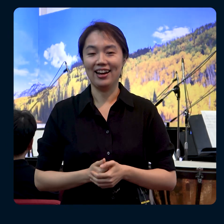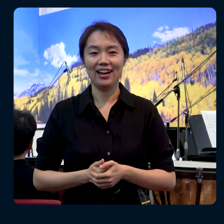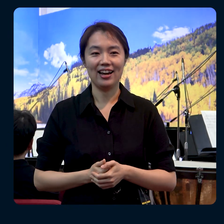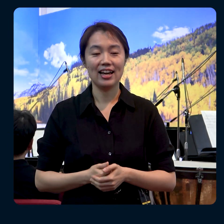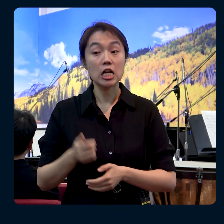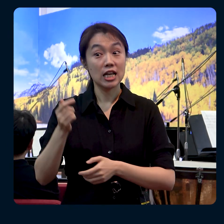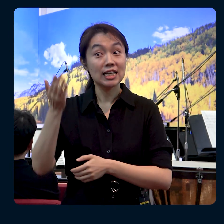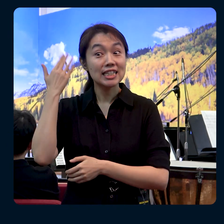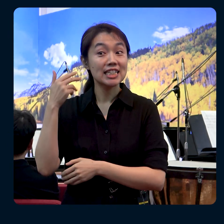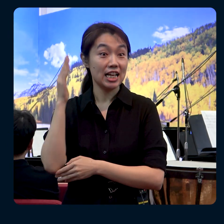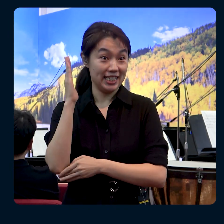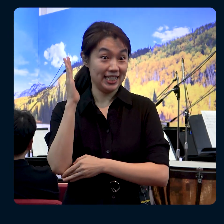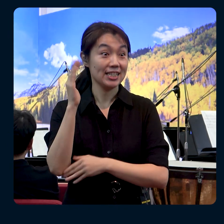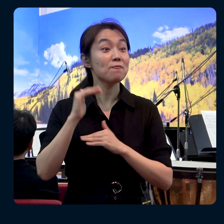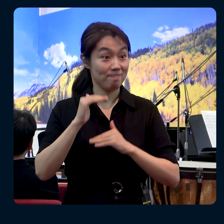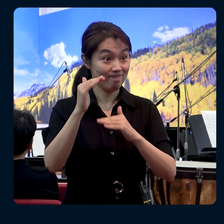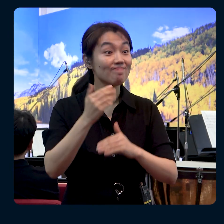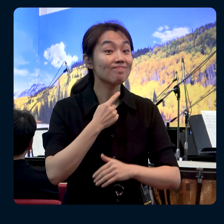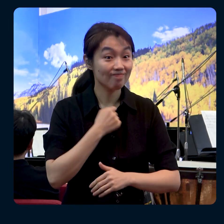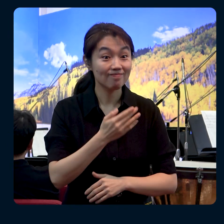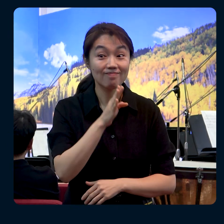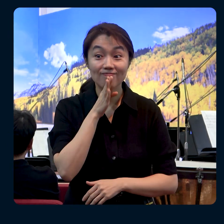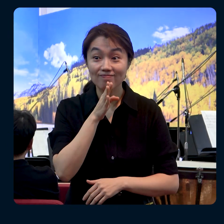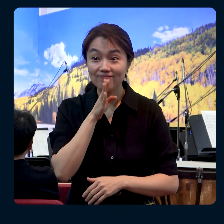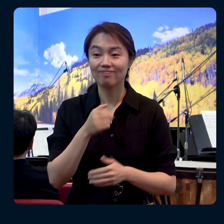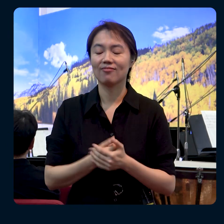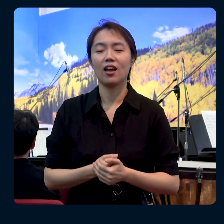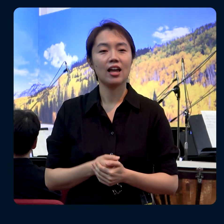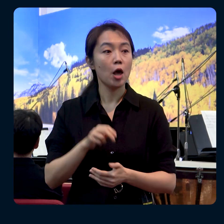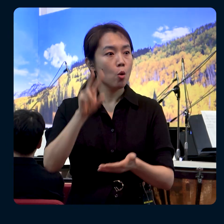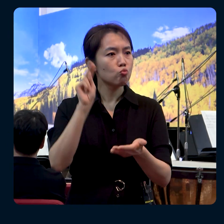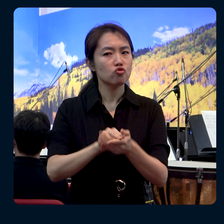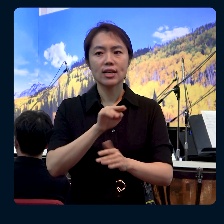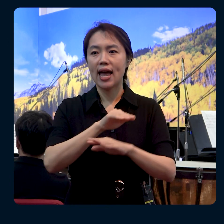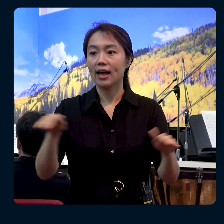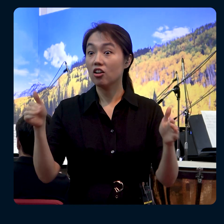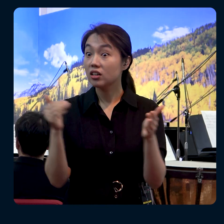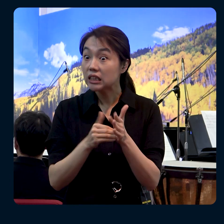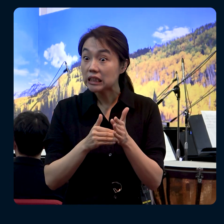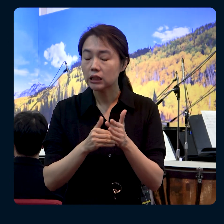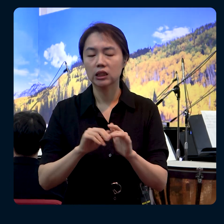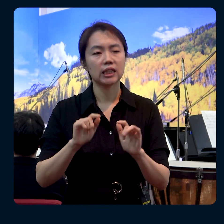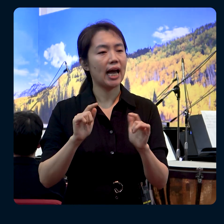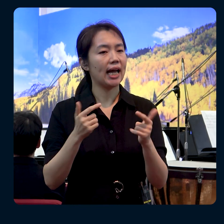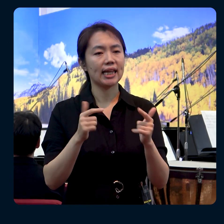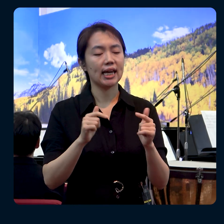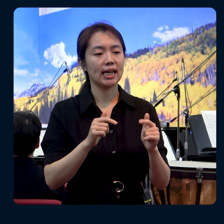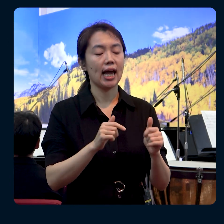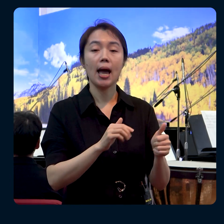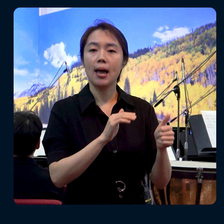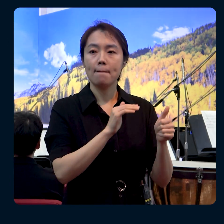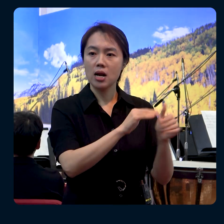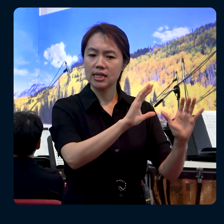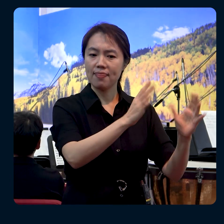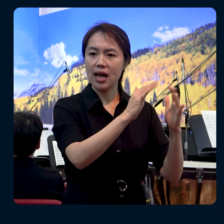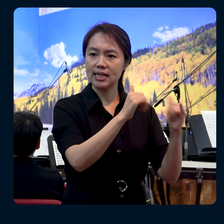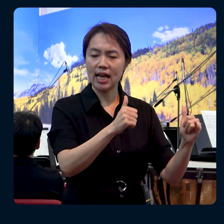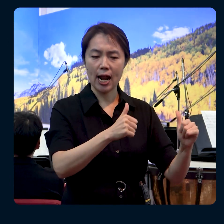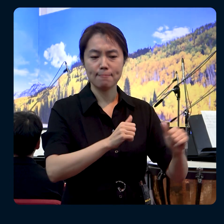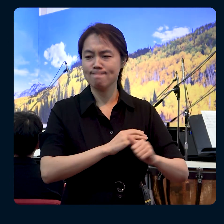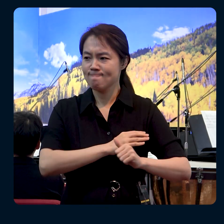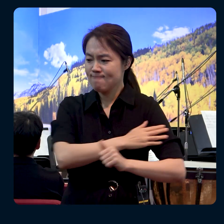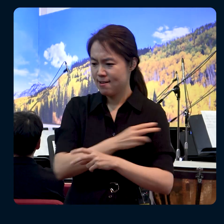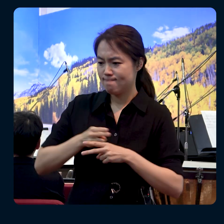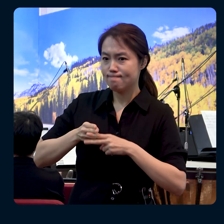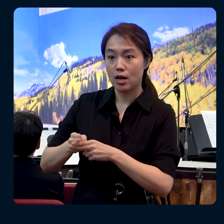그런데 결코 그렇다고 해서 문제가 다 해결되었느냐? 그게 아니죠. 블레셋 사람들의 해코지와 그 갑질이 끝나냐?